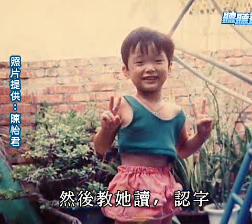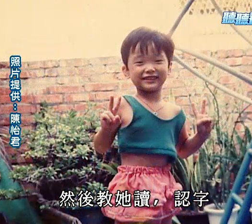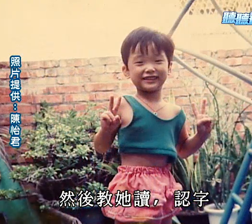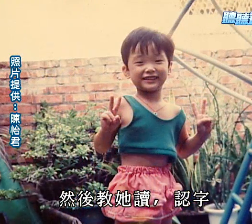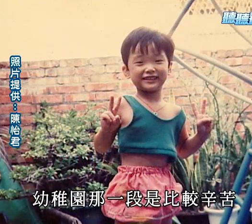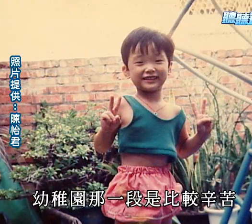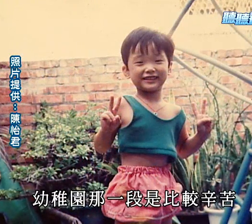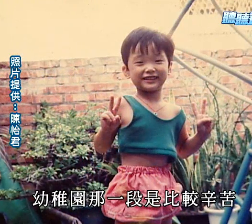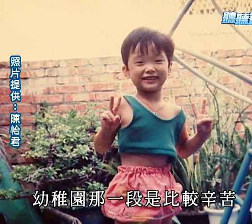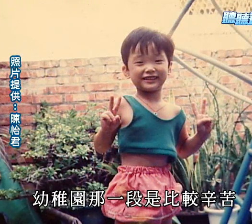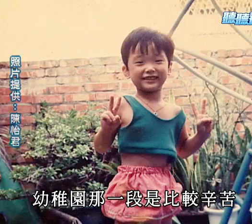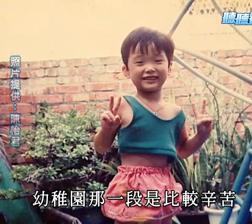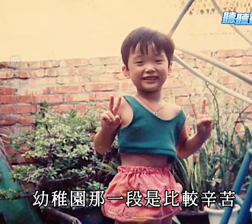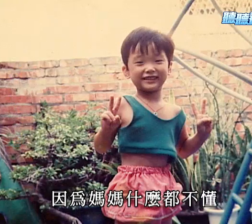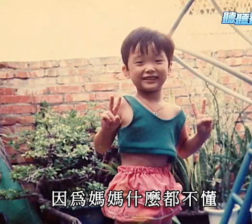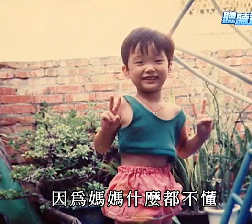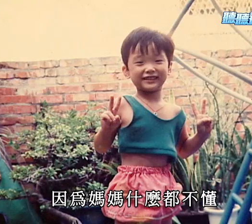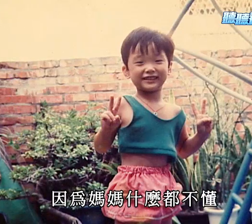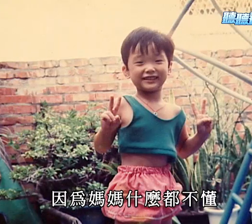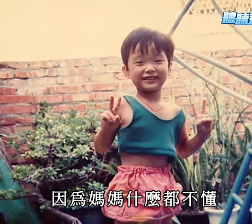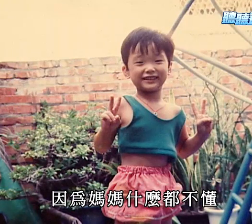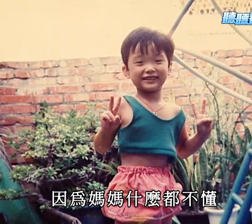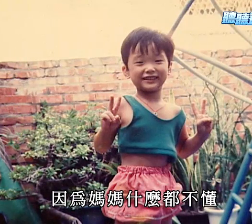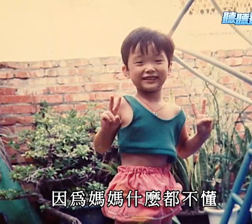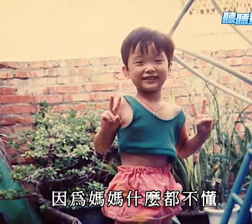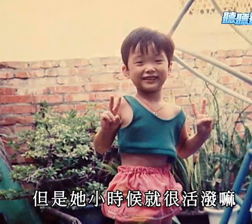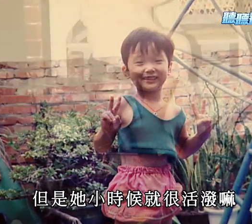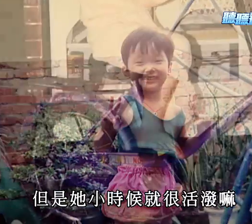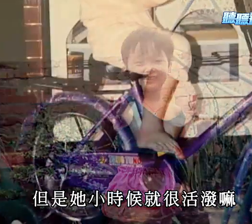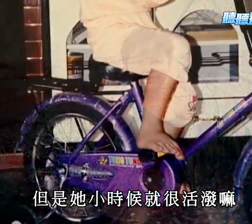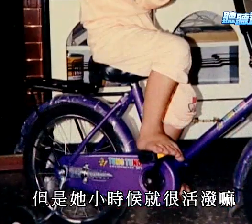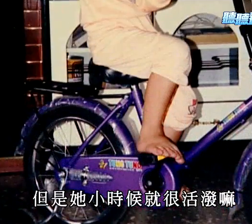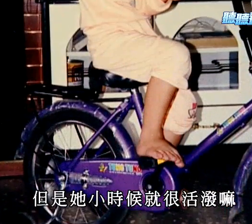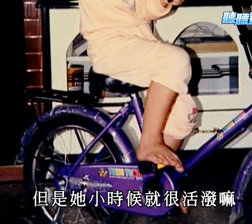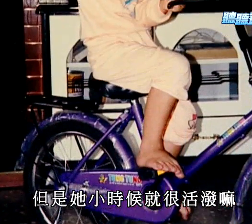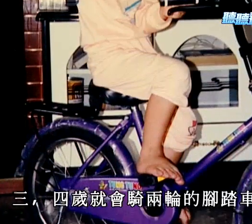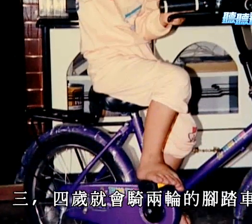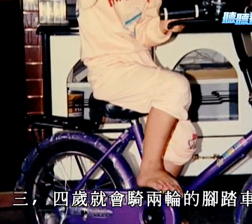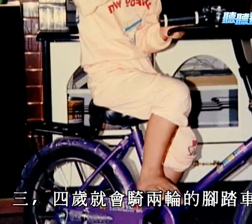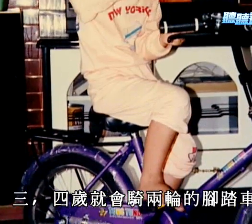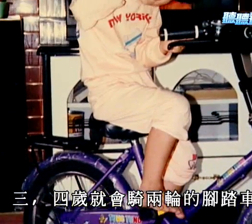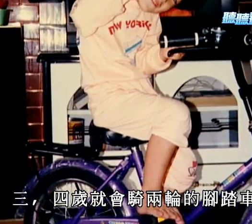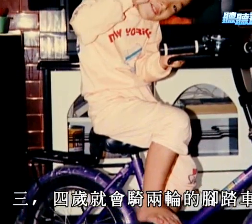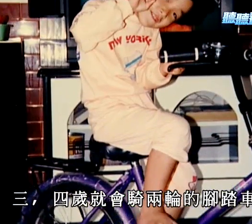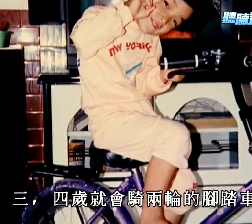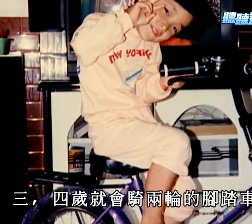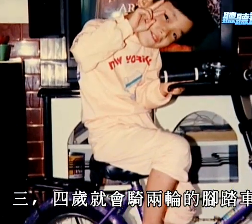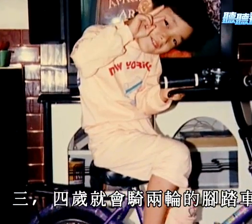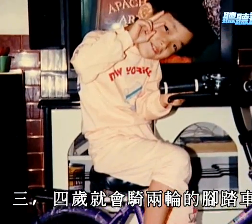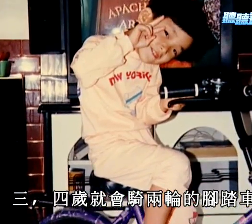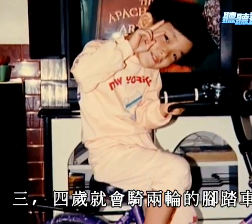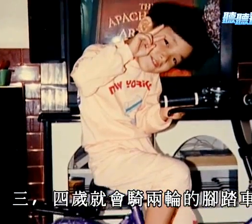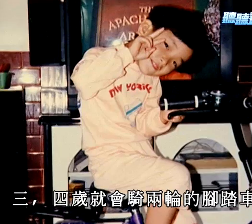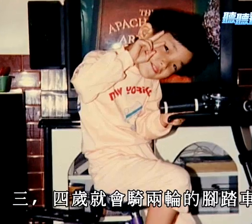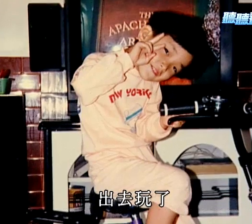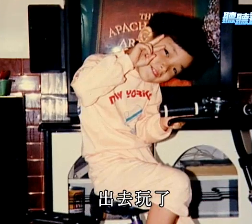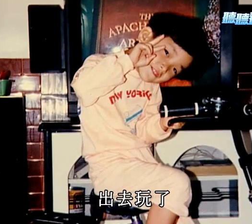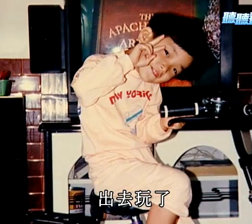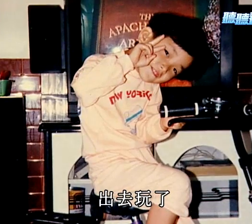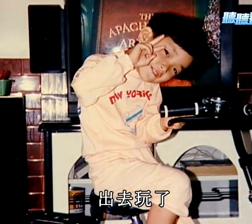幼稚园那段是比较辛苦，因为妈妈什么都不懂，但是他小时候就很活泼嘛，三四岁就会骑两轮的脚踏车出去玩了，到